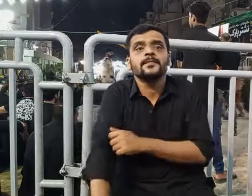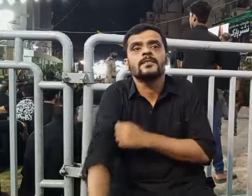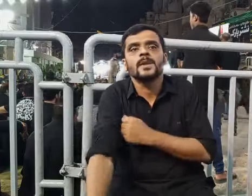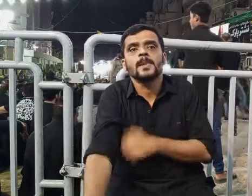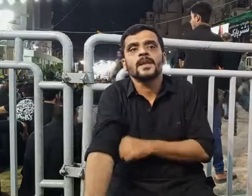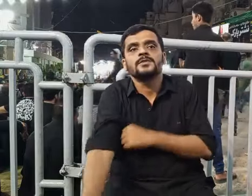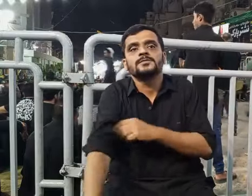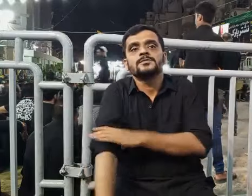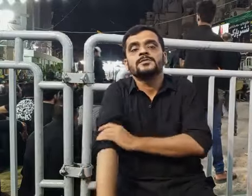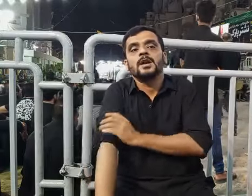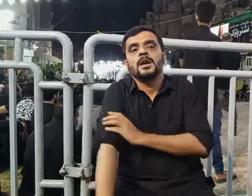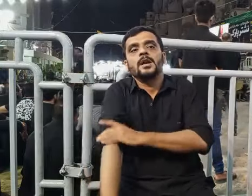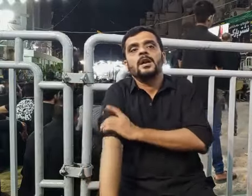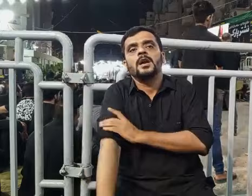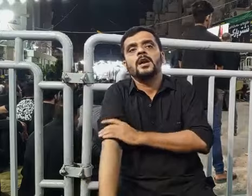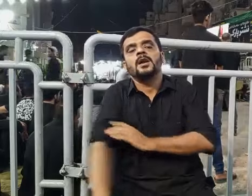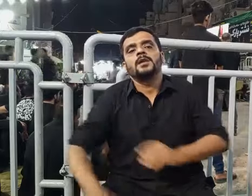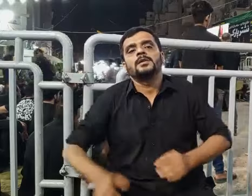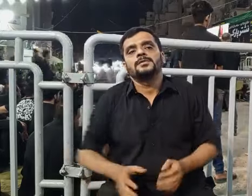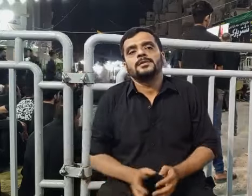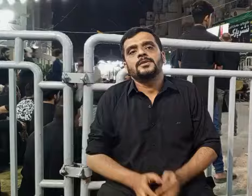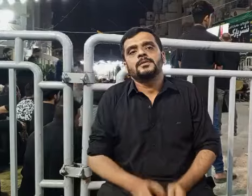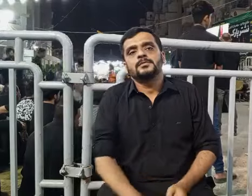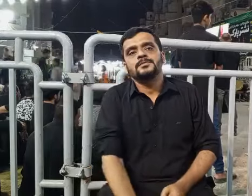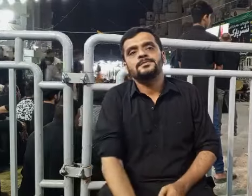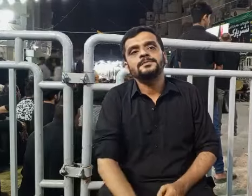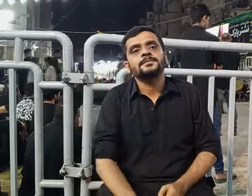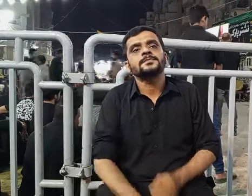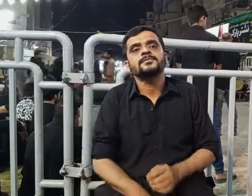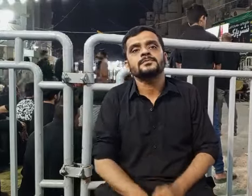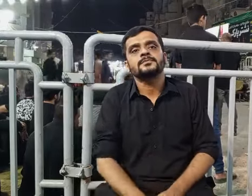میں جاؤں گا تو وہ بدلہ لیں گے تو ایسا کر کے کسی کو ساتھ دیتے رہے